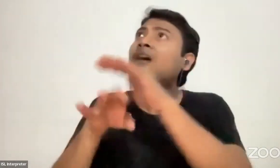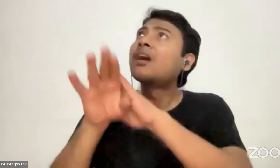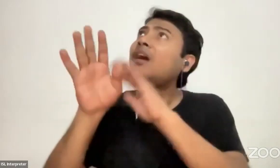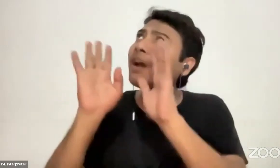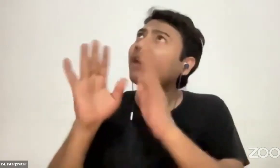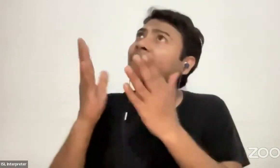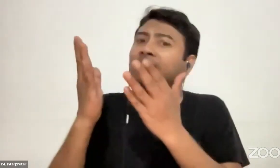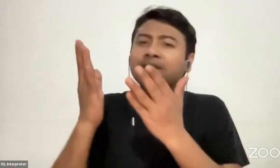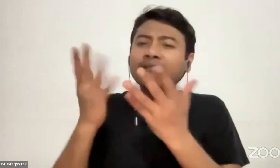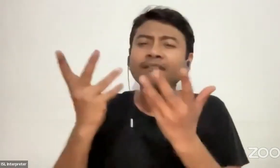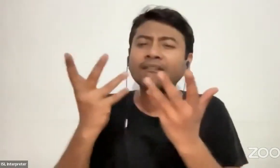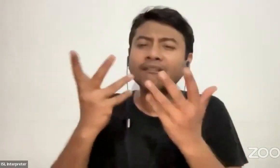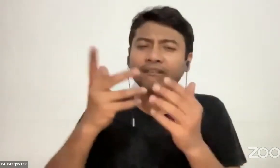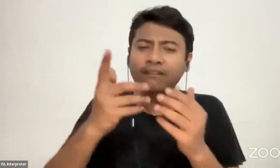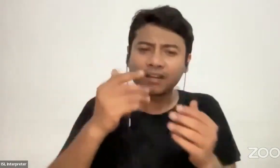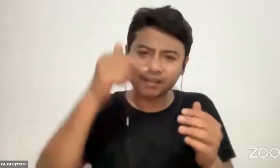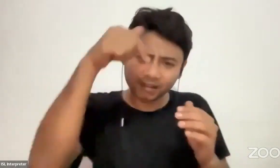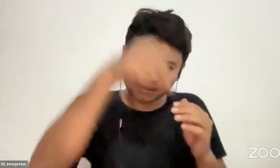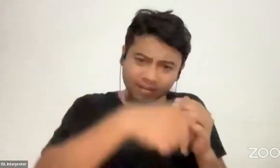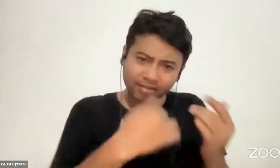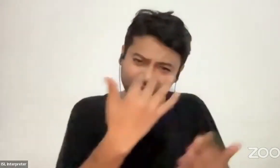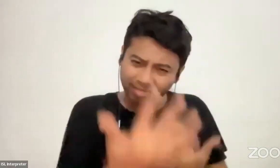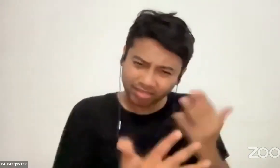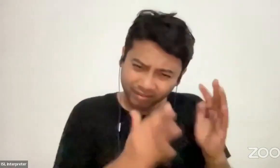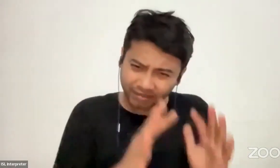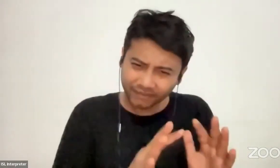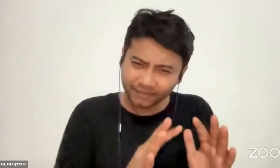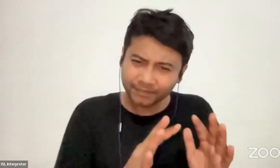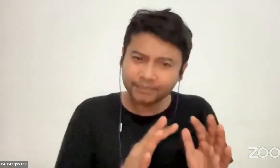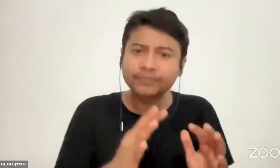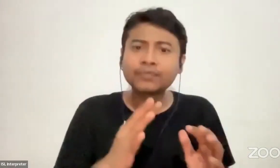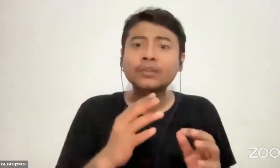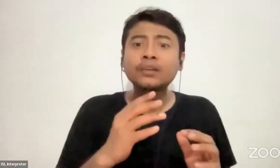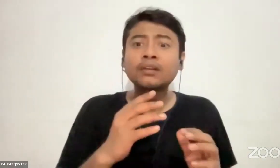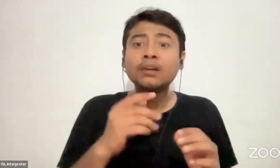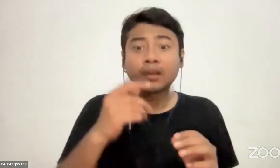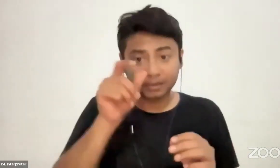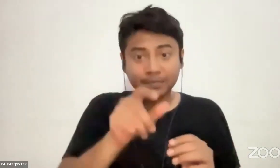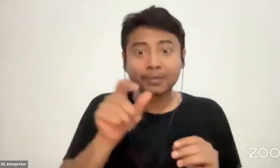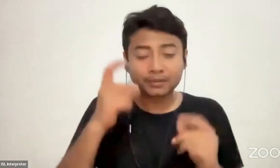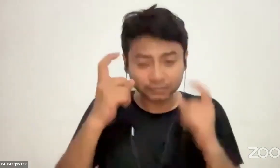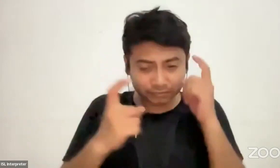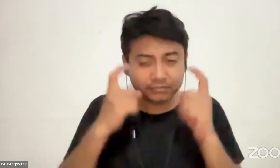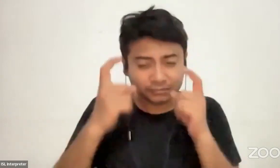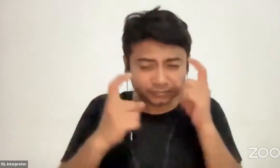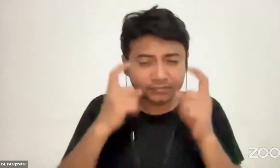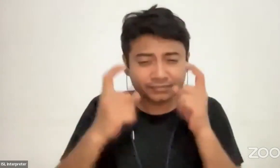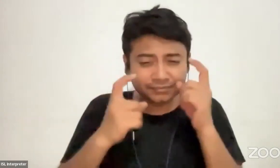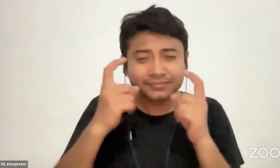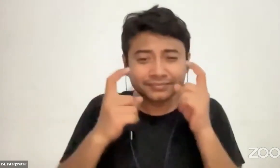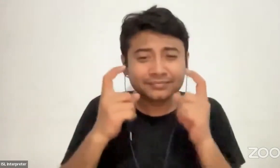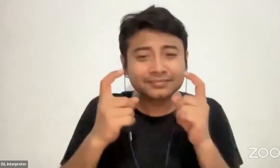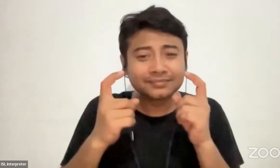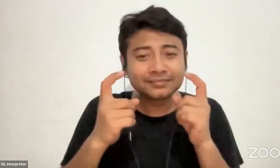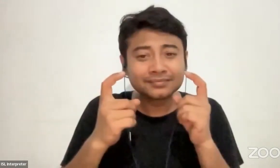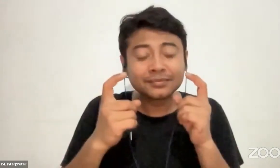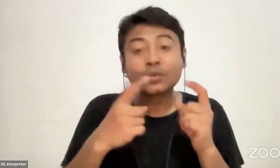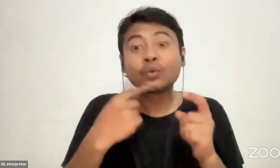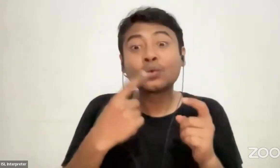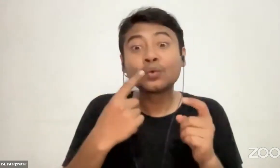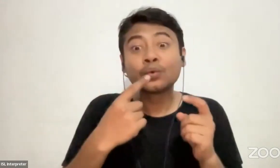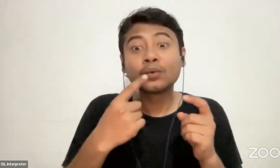ऐसे जन्मों जन्मों जन्मों जन्मों तक जानकर कभी कभी क्या होता है, हम निकलते हैं आध्यात्मिक मार्ग पे